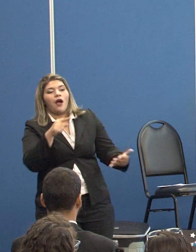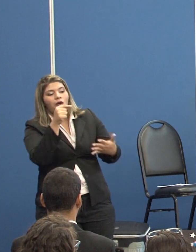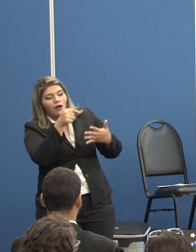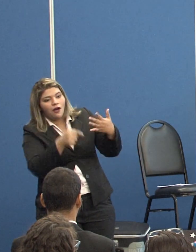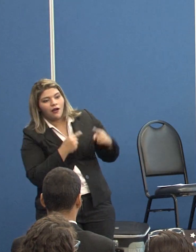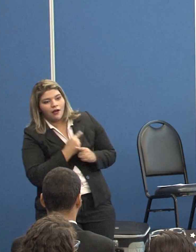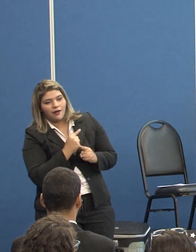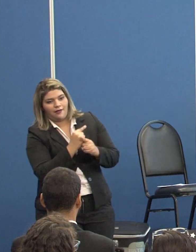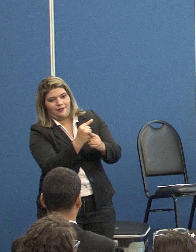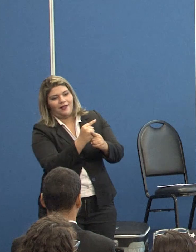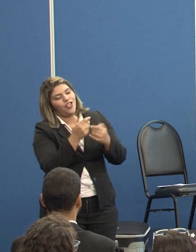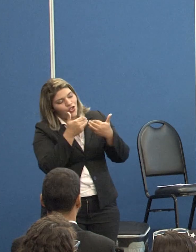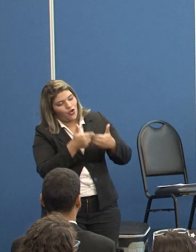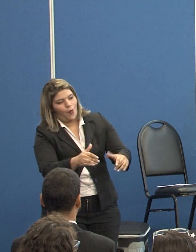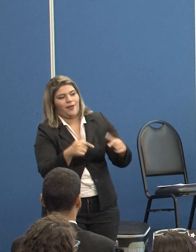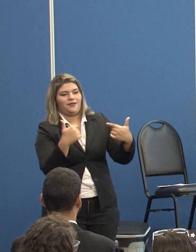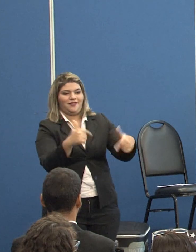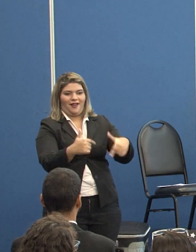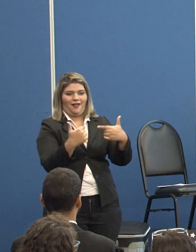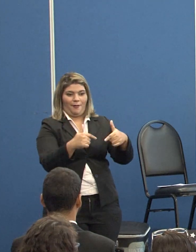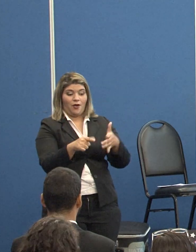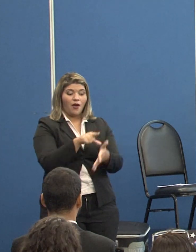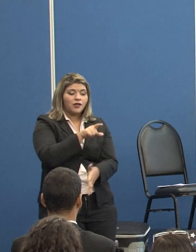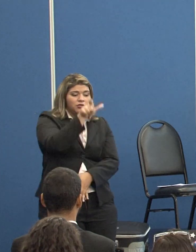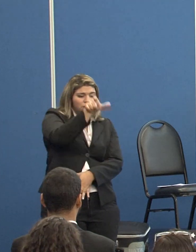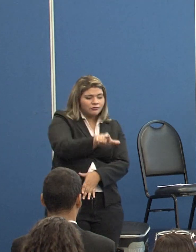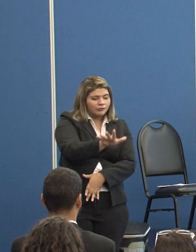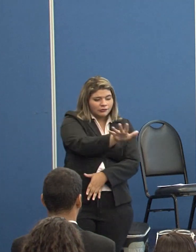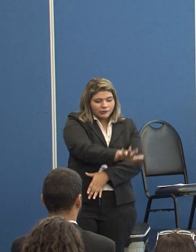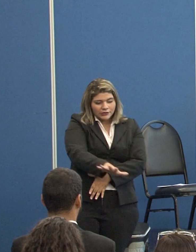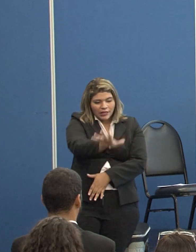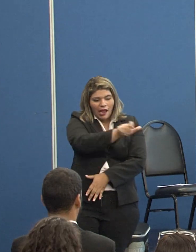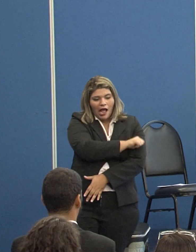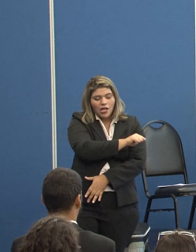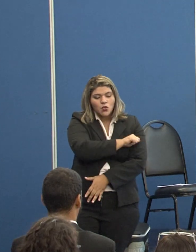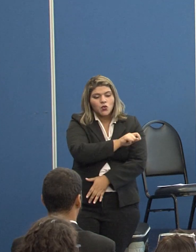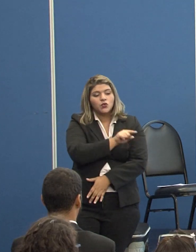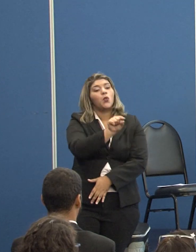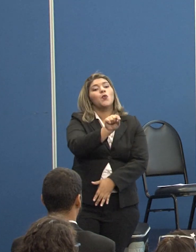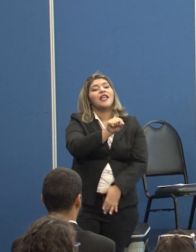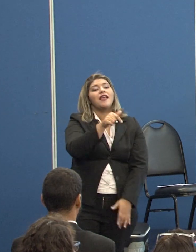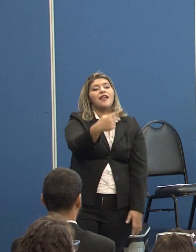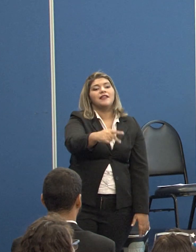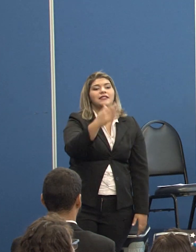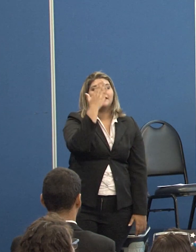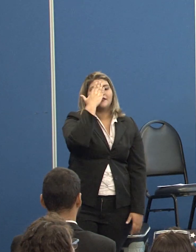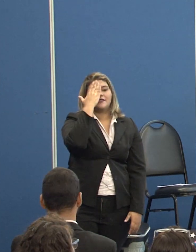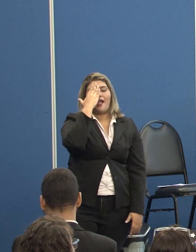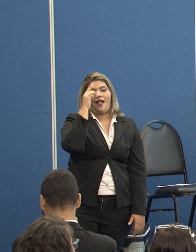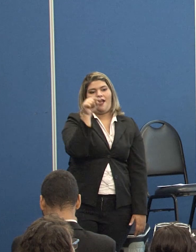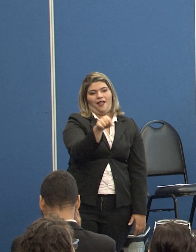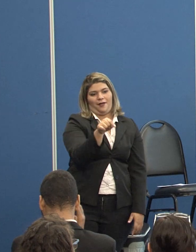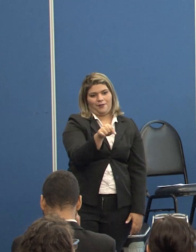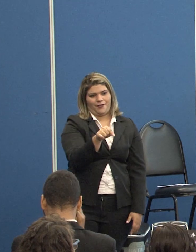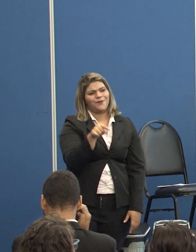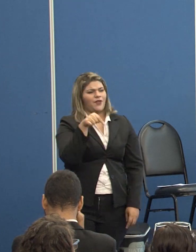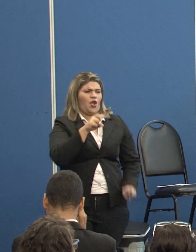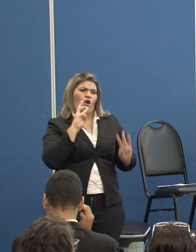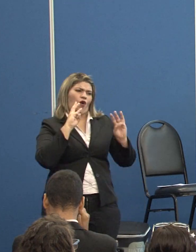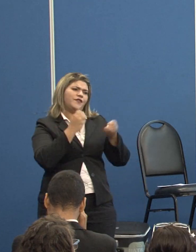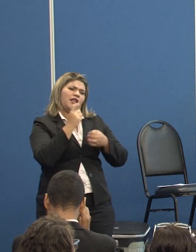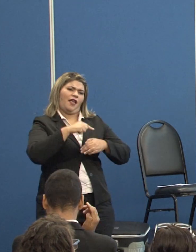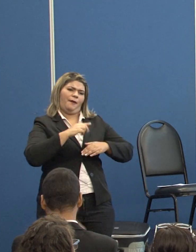iniciar um trabalho, eu preciso entender que o meu aluno sabe alguma coisa, né? Nós estamos numa oficina